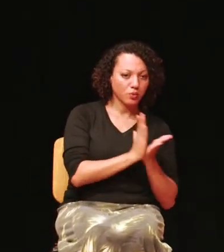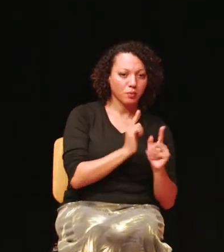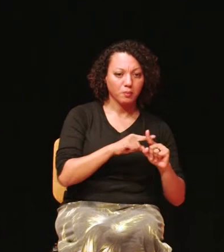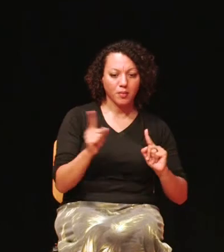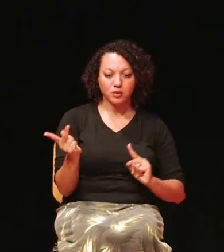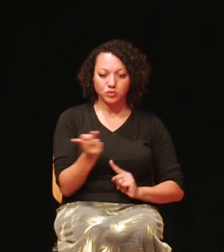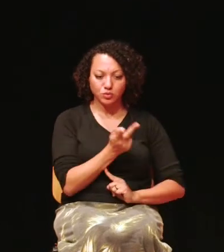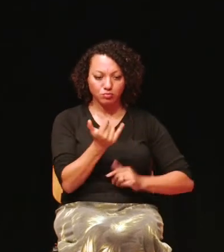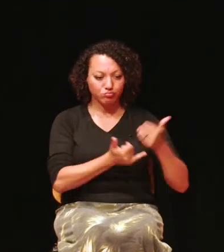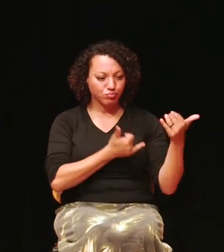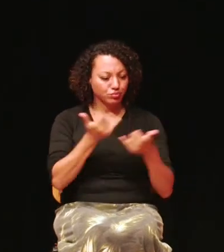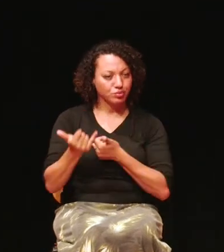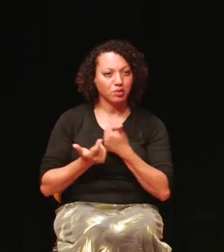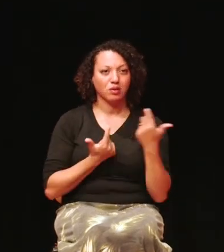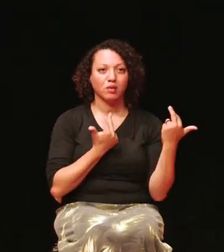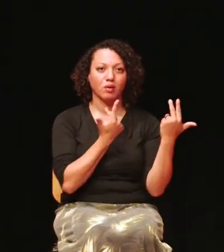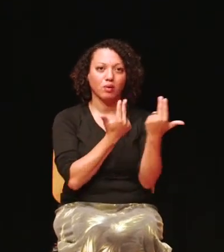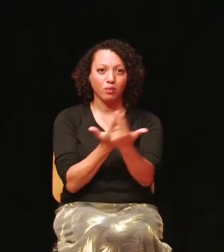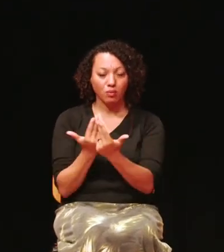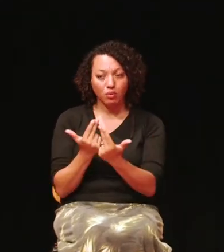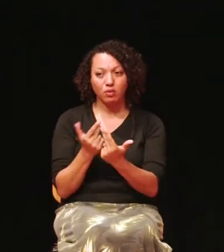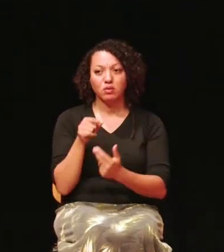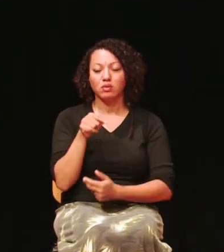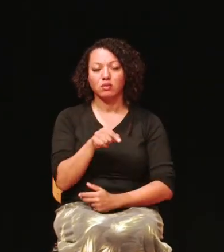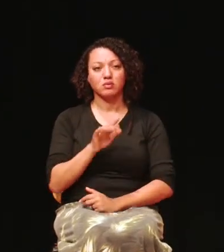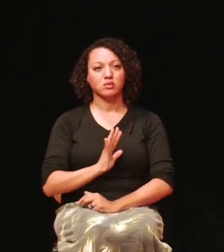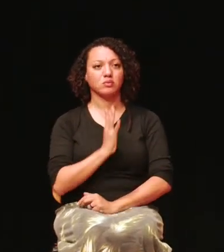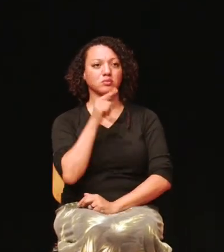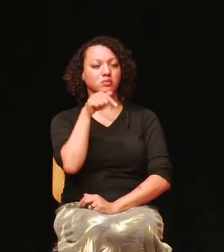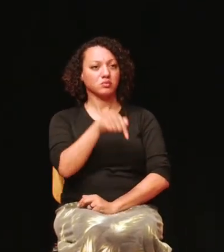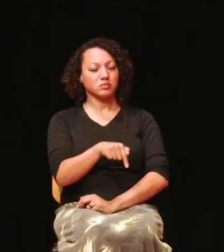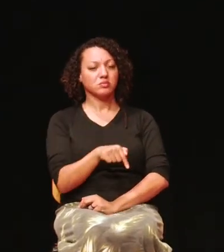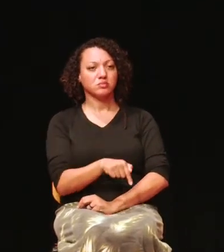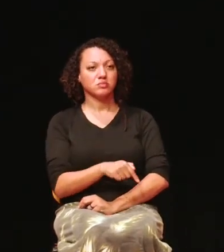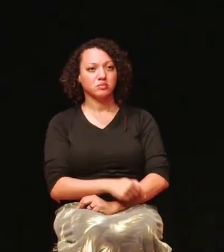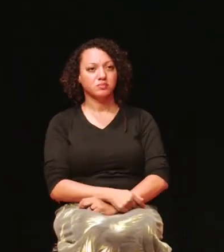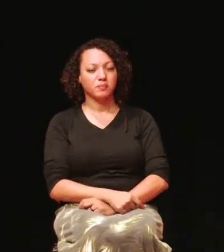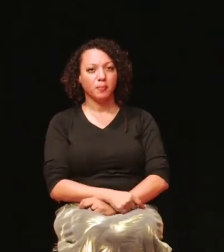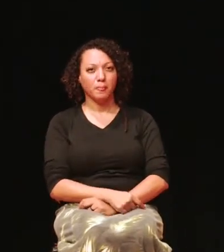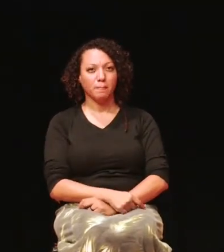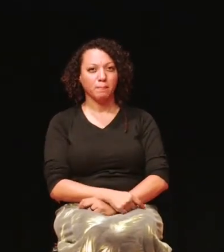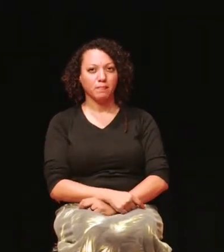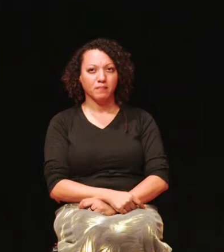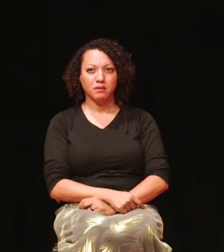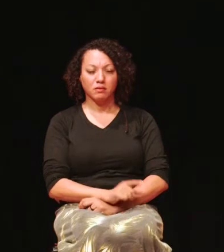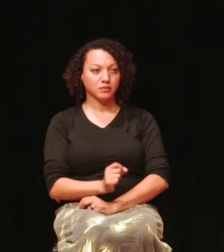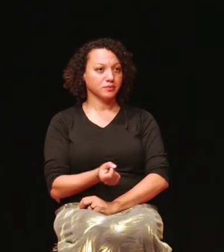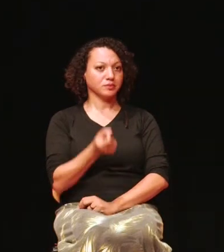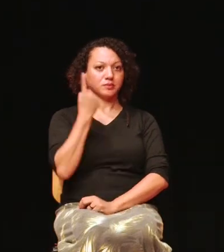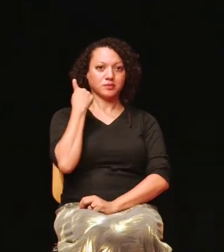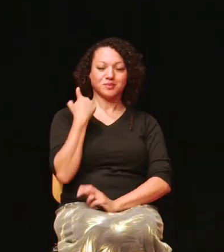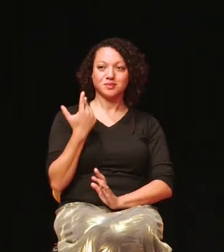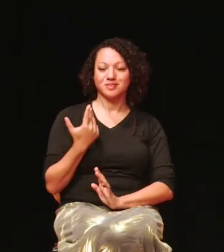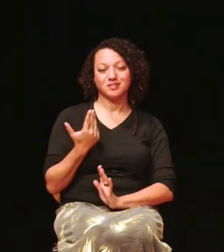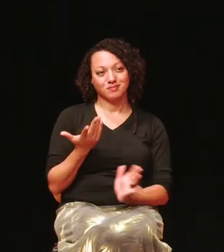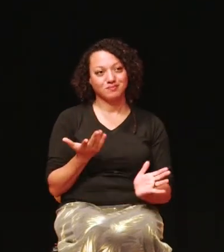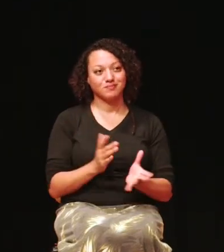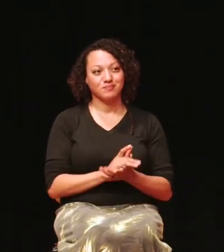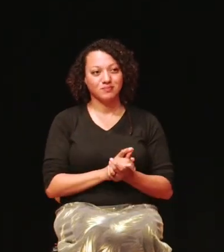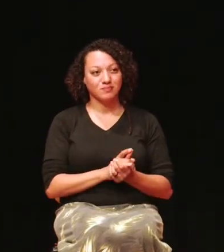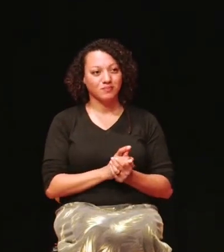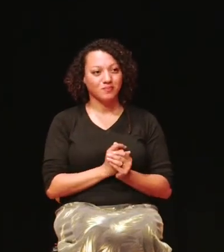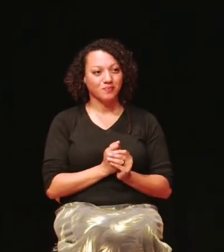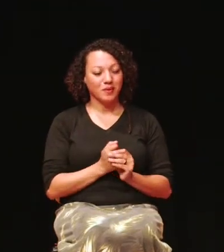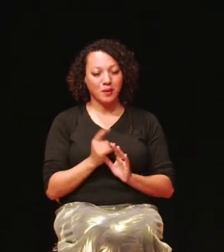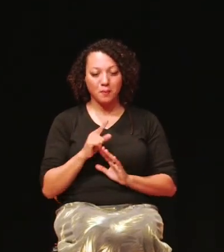no mesmo pátio. Isso é uma condição absolutamente inusitada, digamos assim,